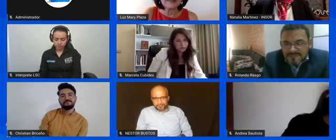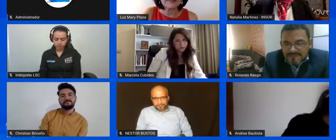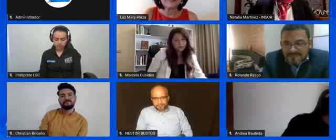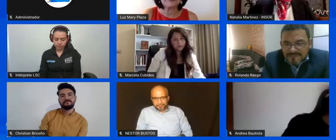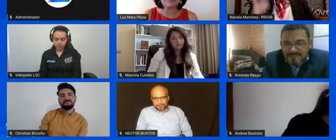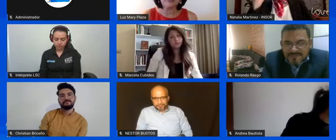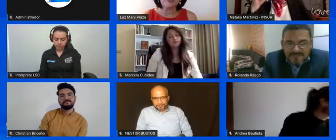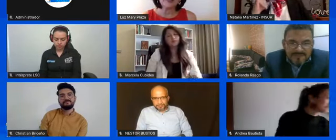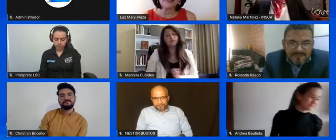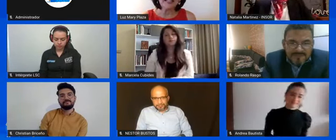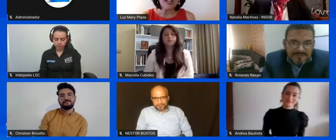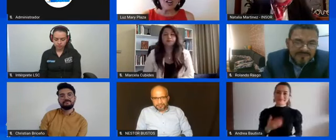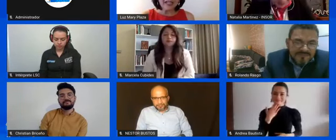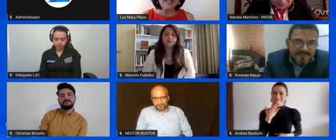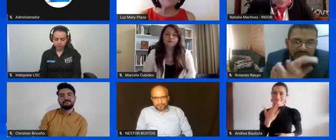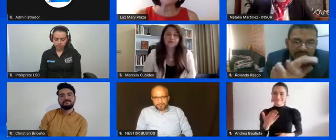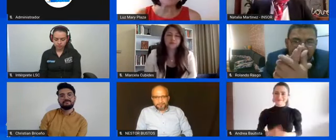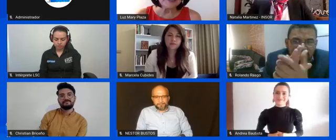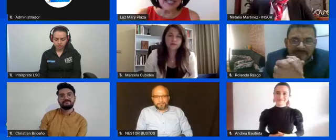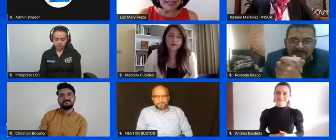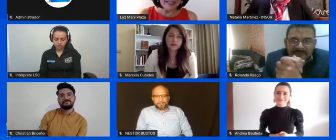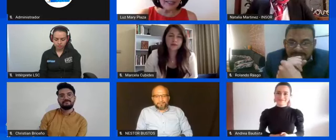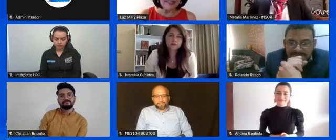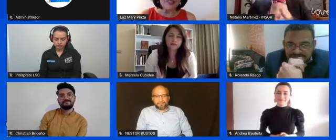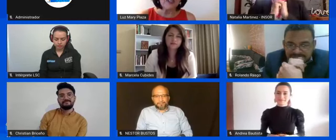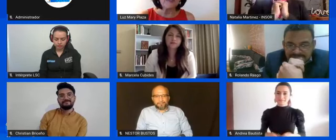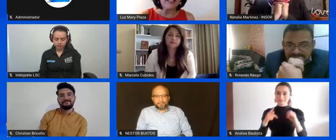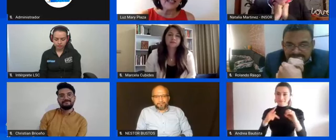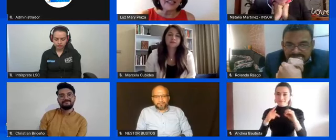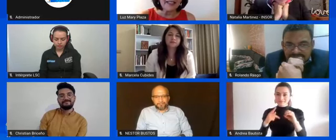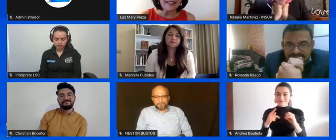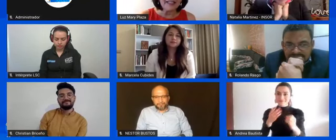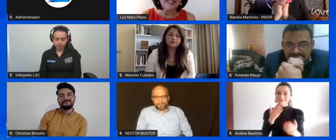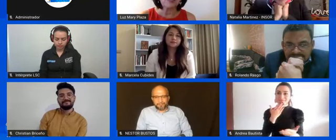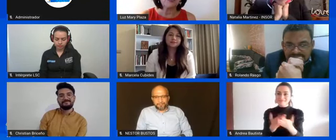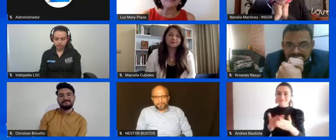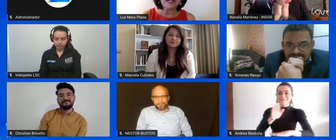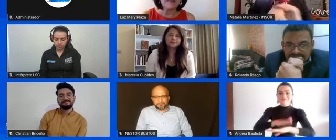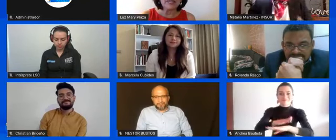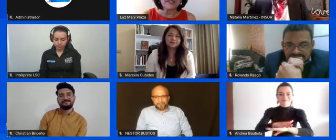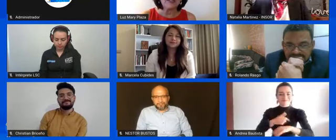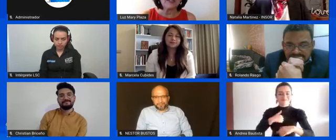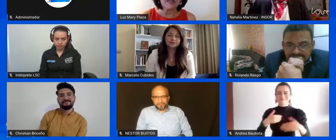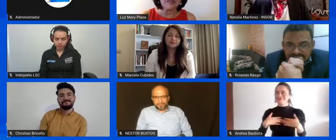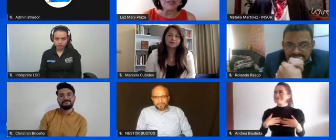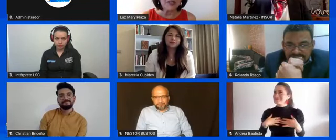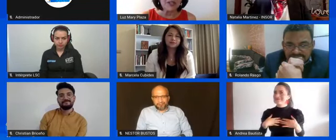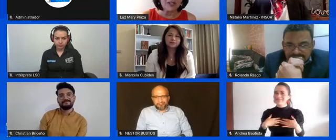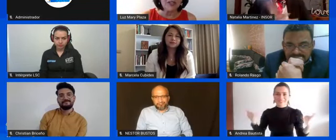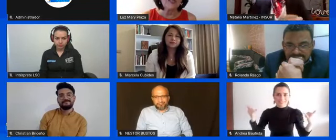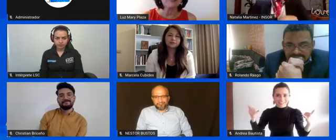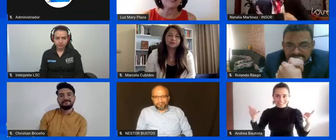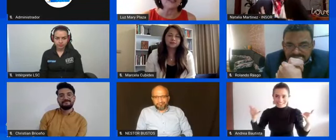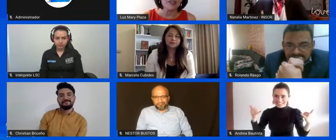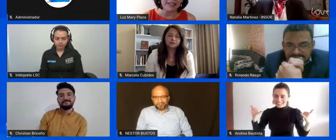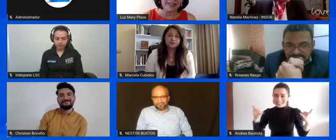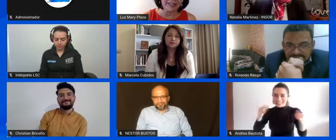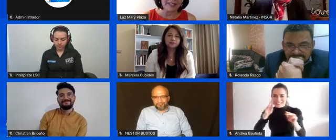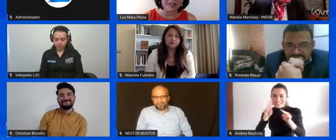Gracias. Listo. Ok, muy buenas tardes. Estoy feliz de encontrarme con amigos sordos